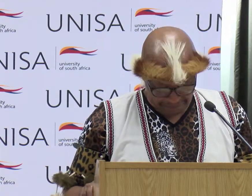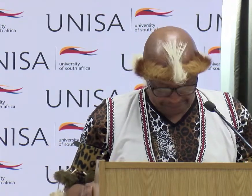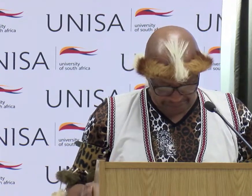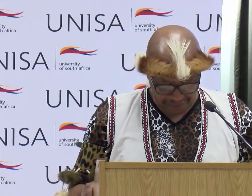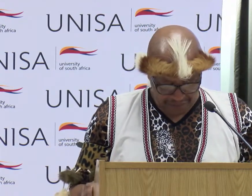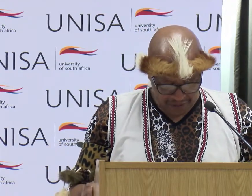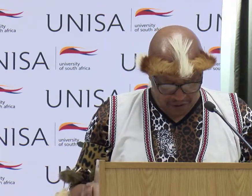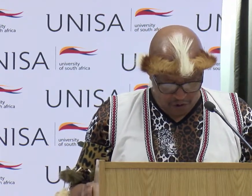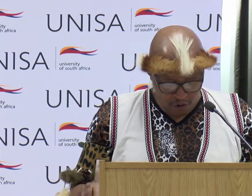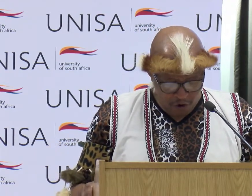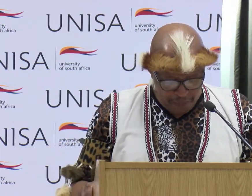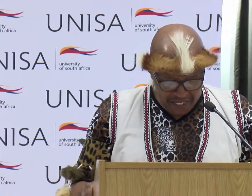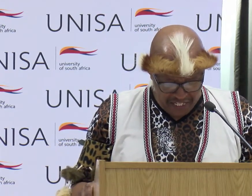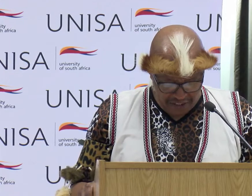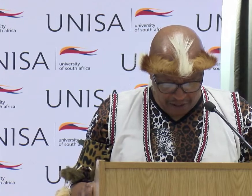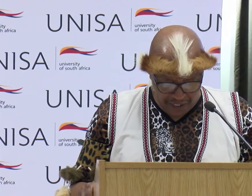yobe